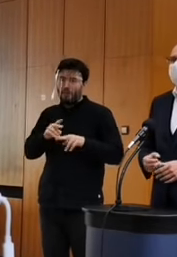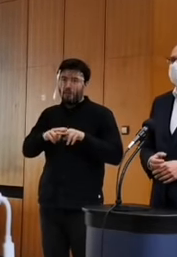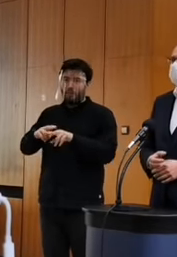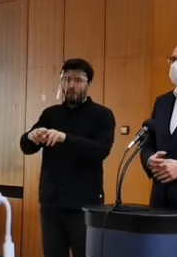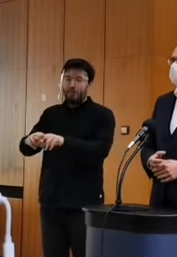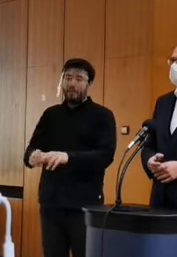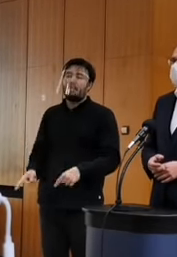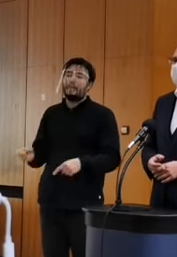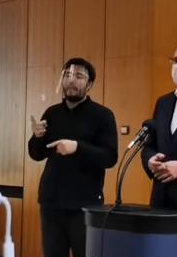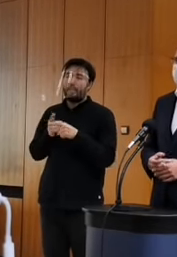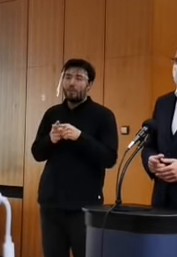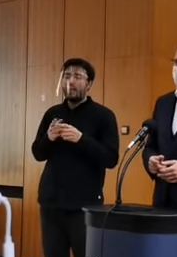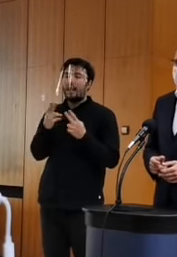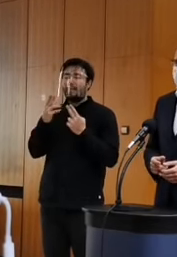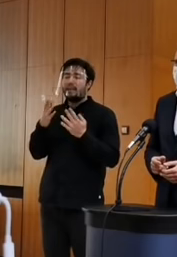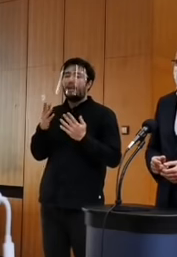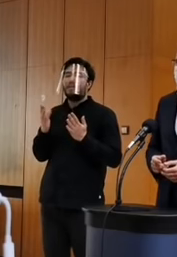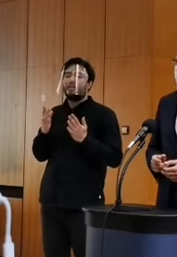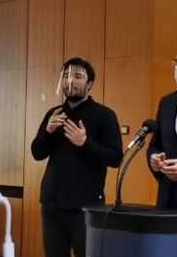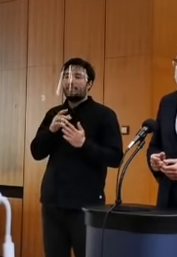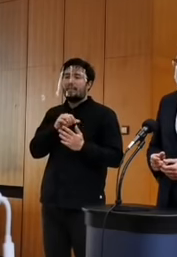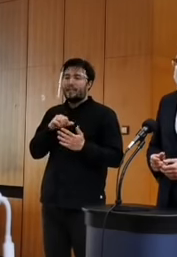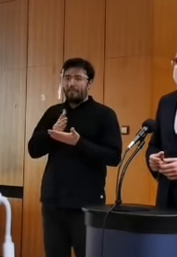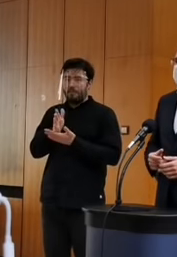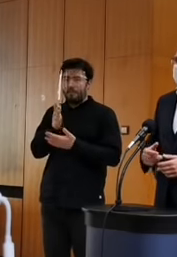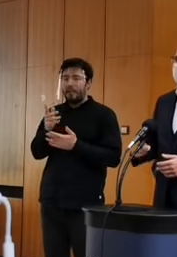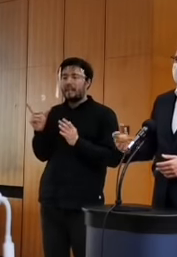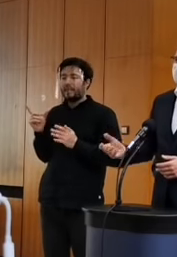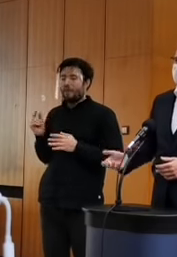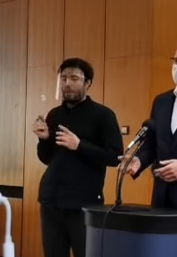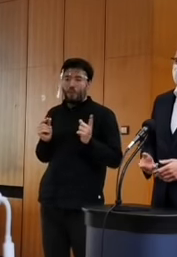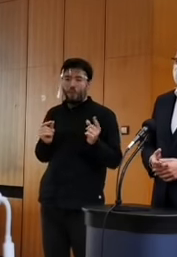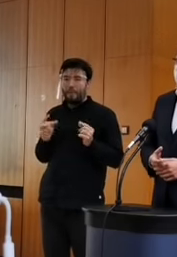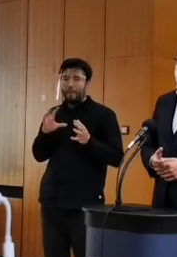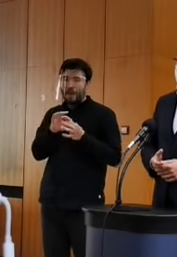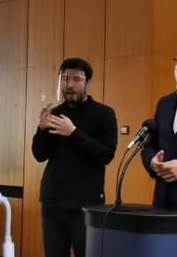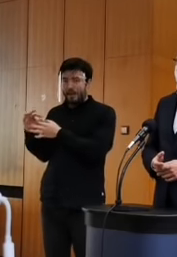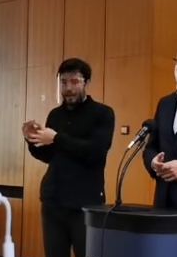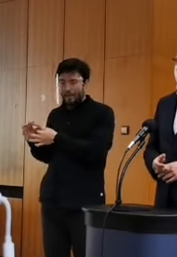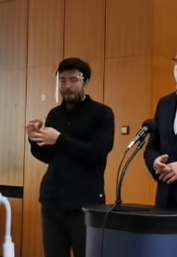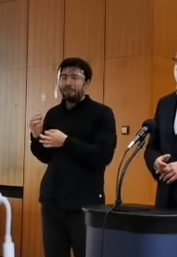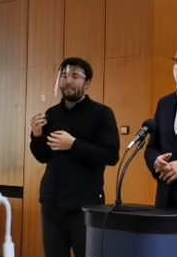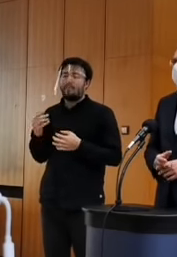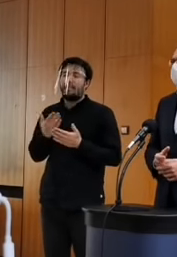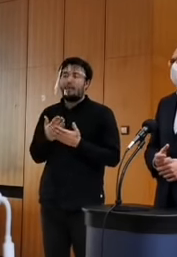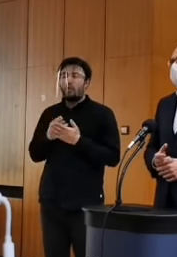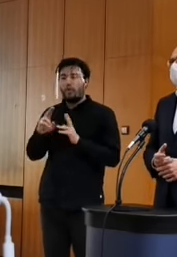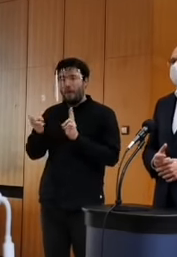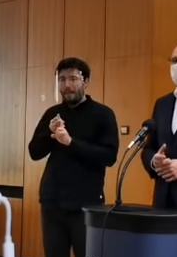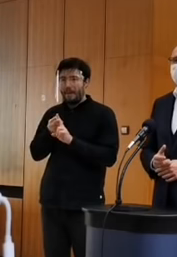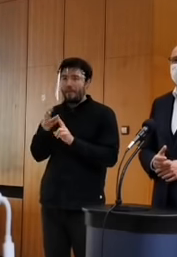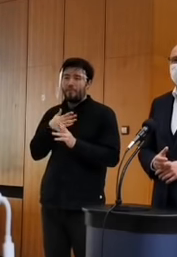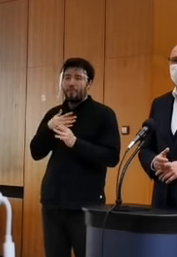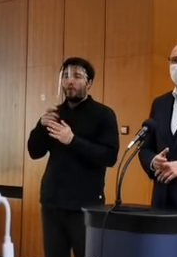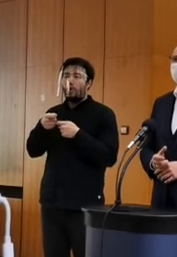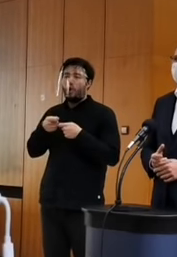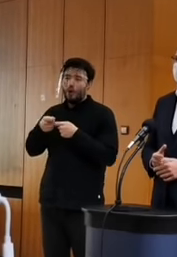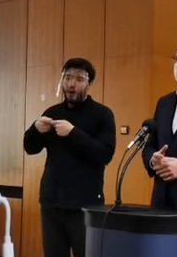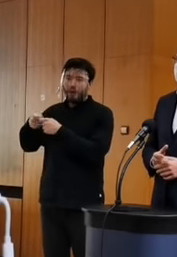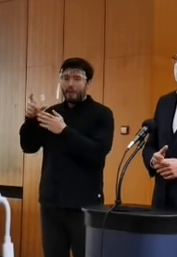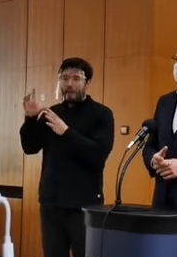hlavne spolu s našimi partnermi. Čiže budeme opätovne diskutovať s koaličným partnerom stranou Za